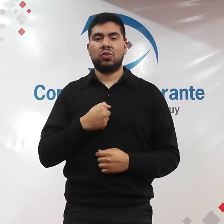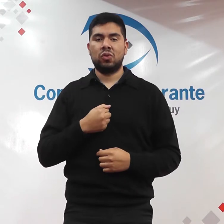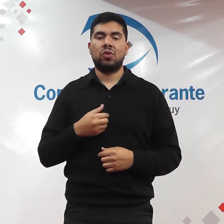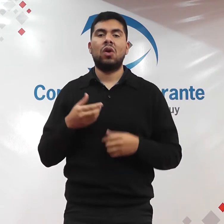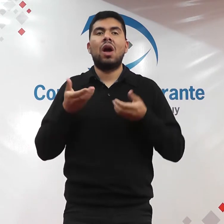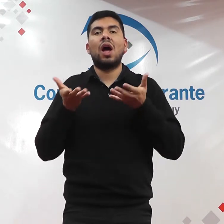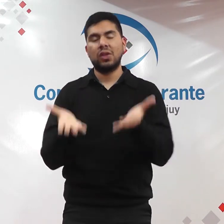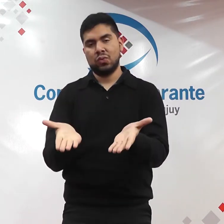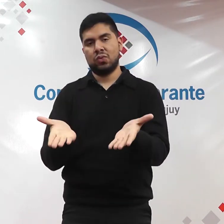asesoro.